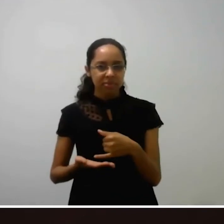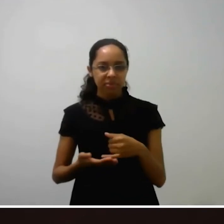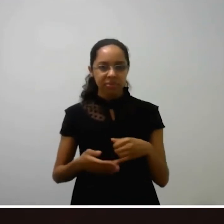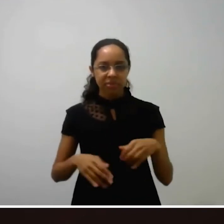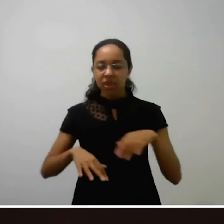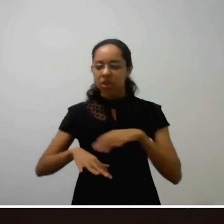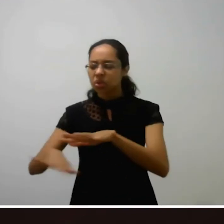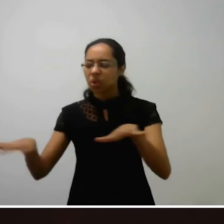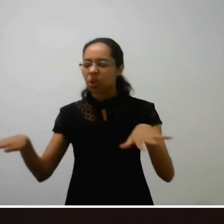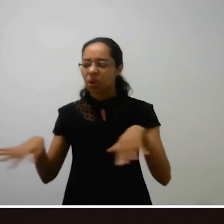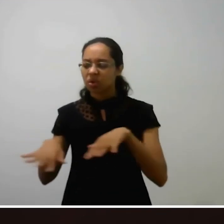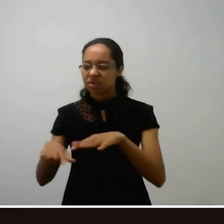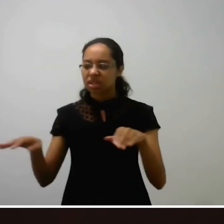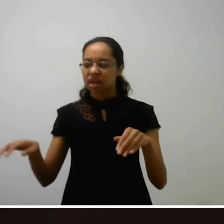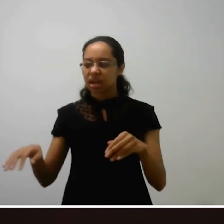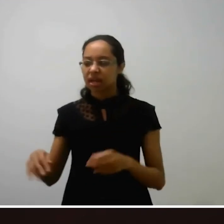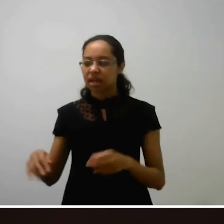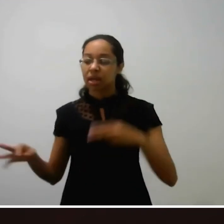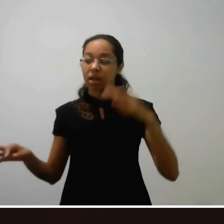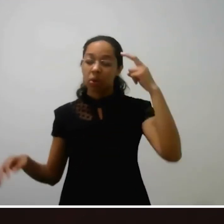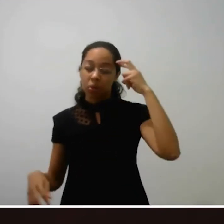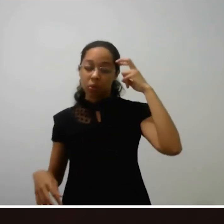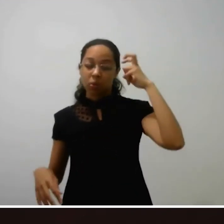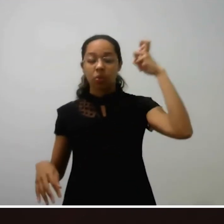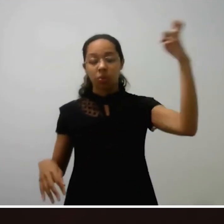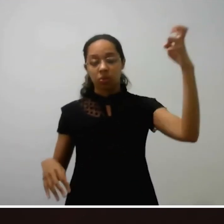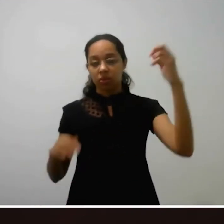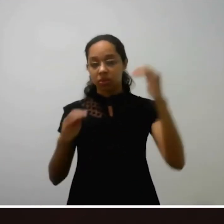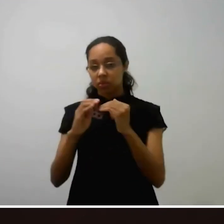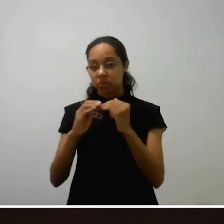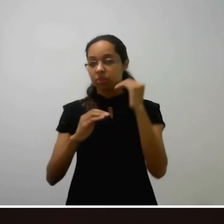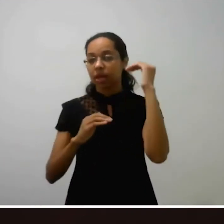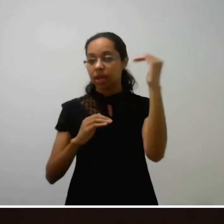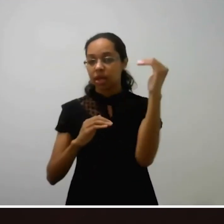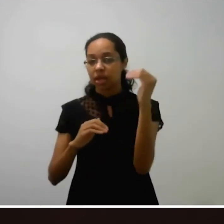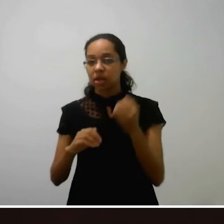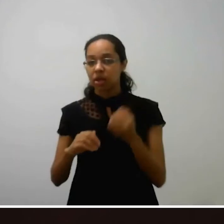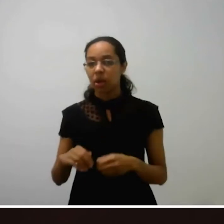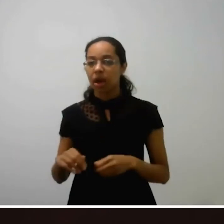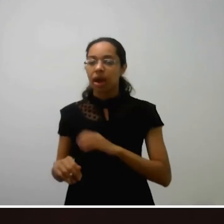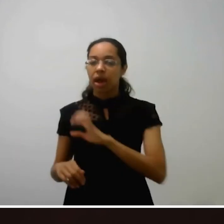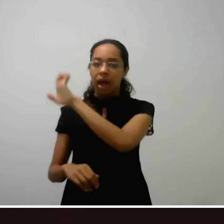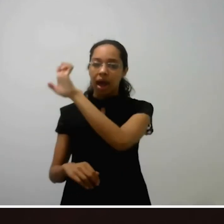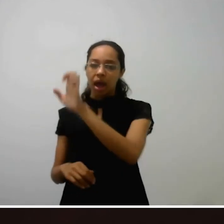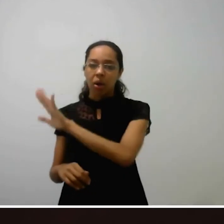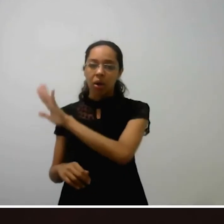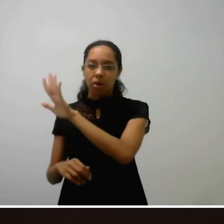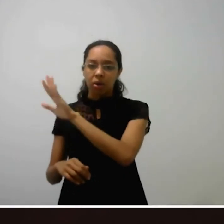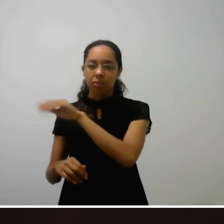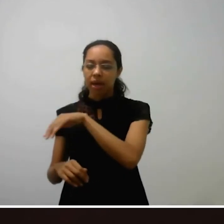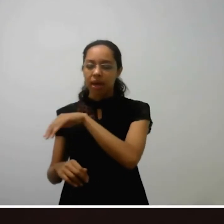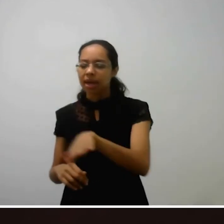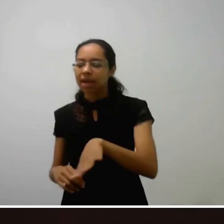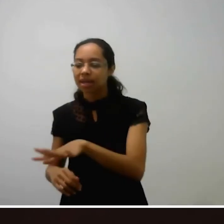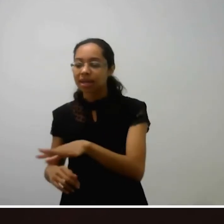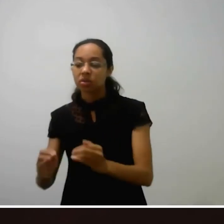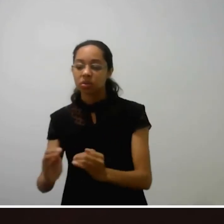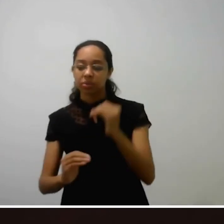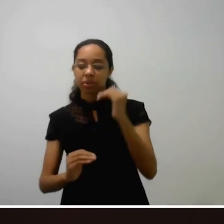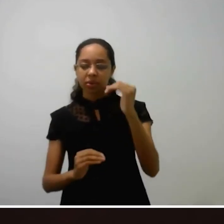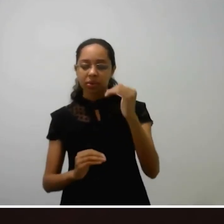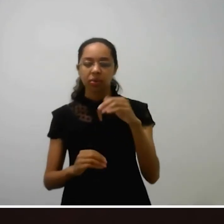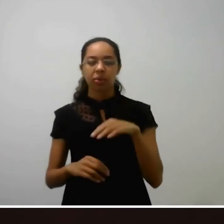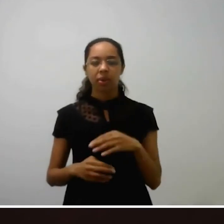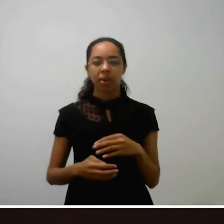muito mais elevado do que qualquer parte da Europa. Porque o papado, além de agir de forma destruidora sobre a alma dos